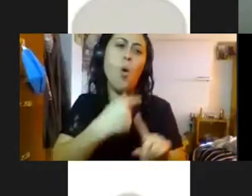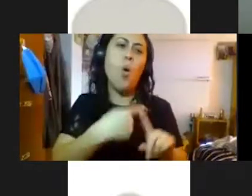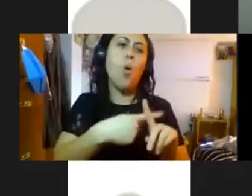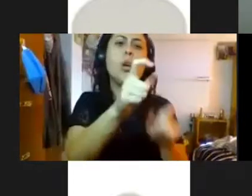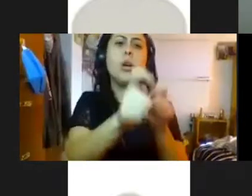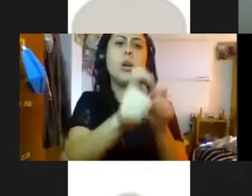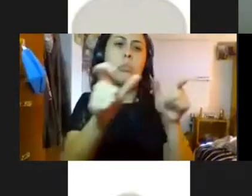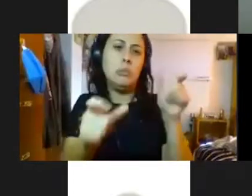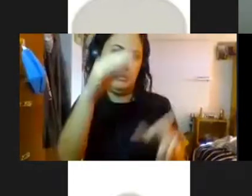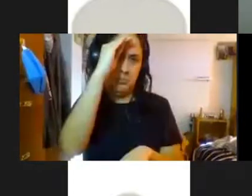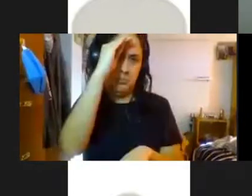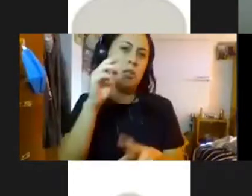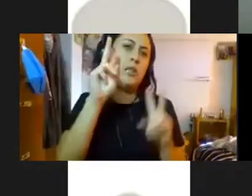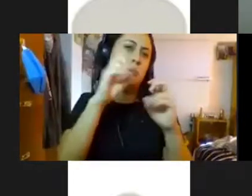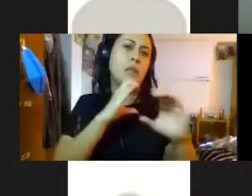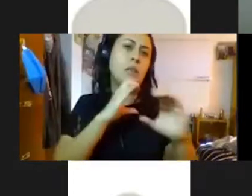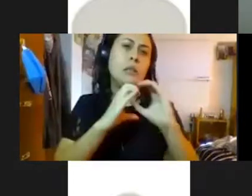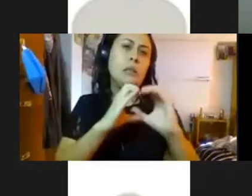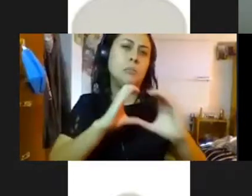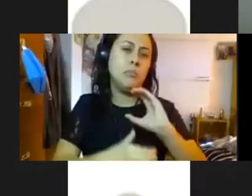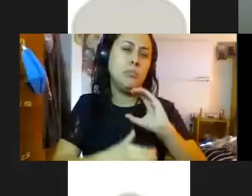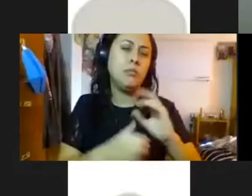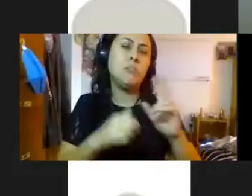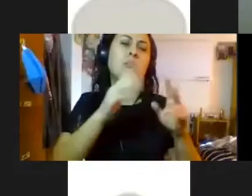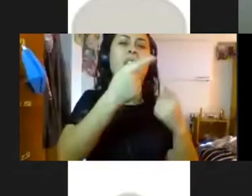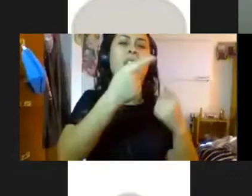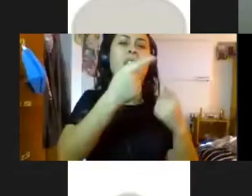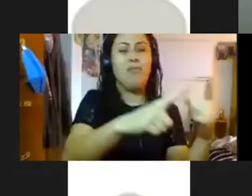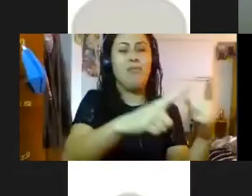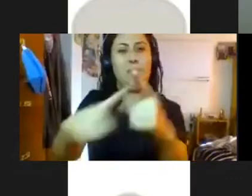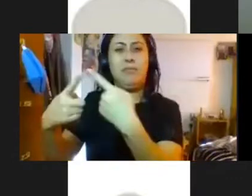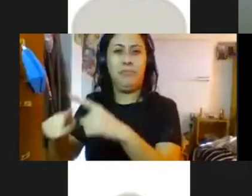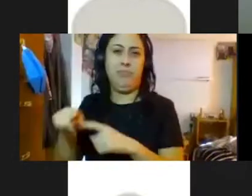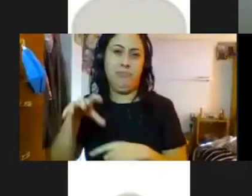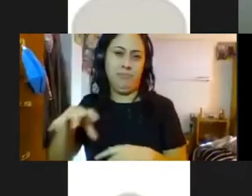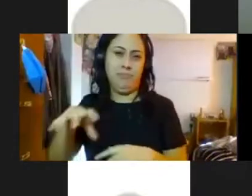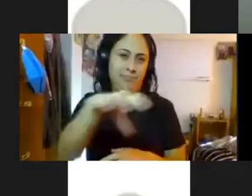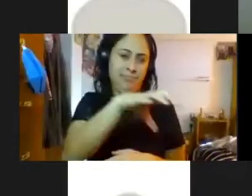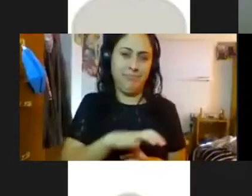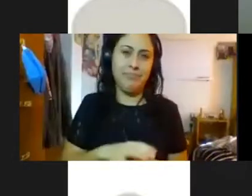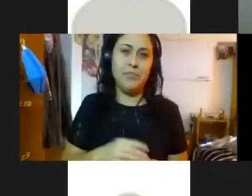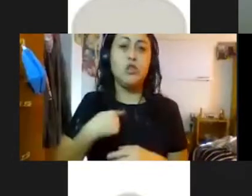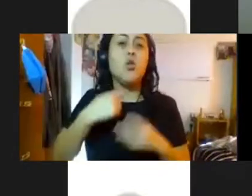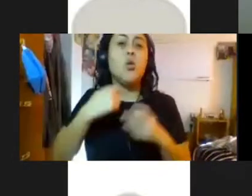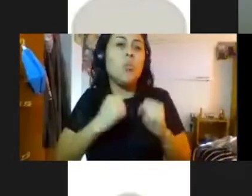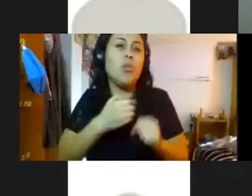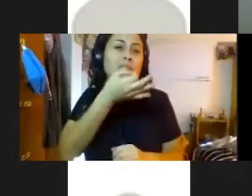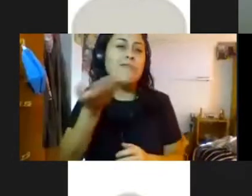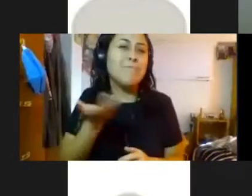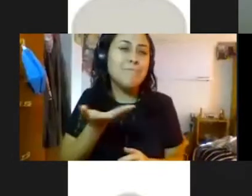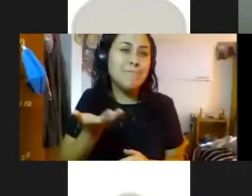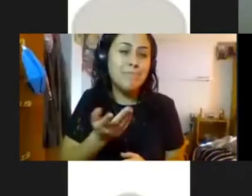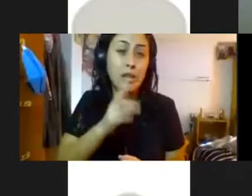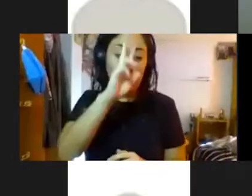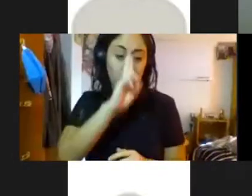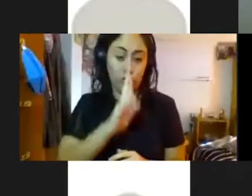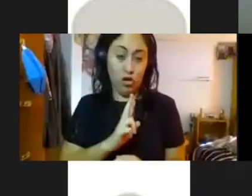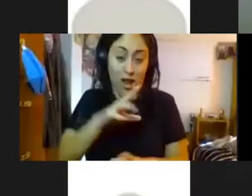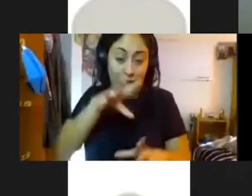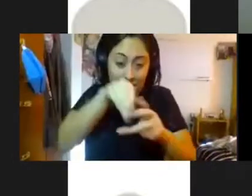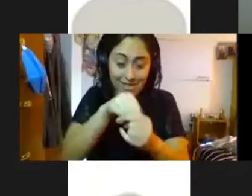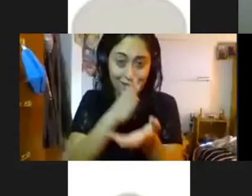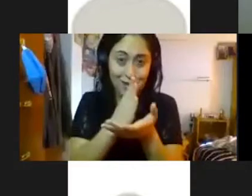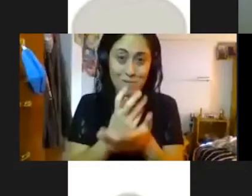trastornos de la comunicación, que también es parte del campo, puedo decir que el rol en la escuela de